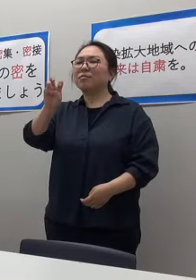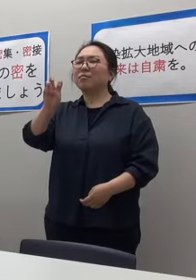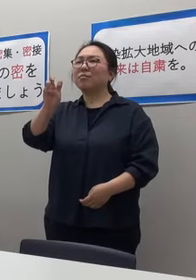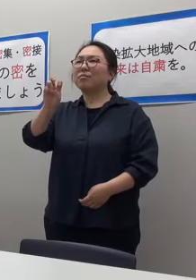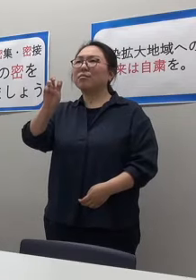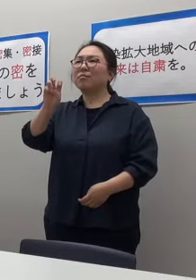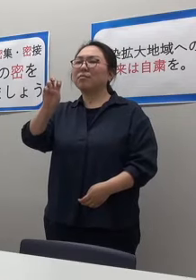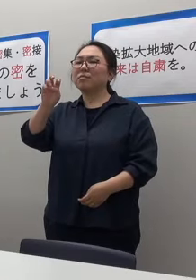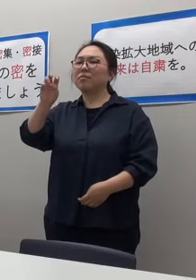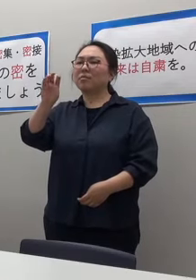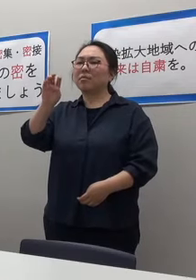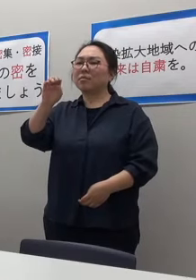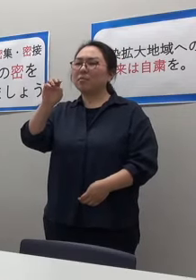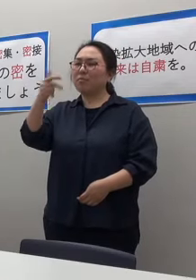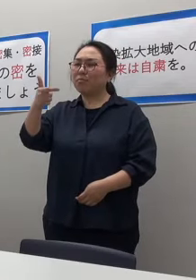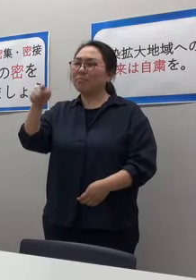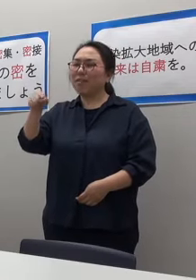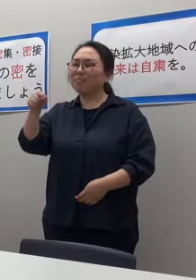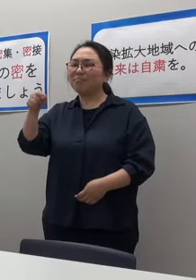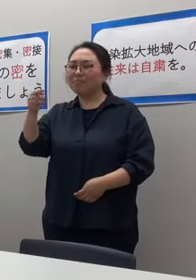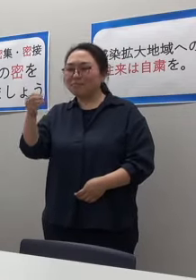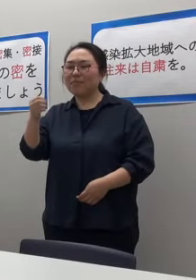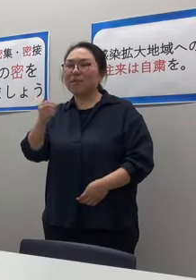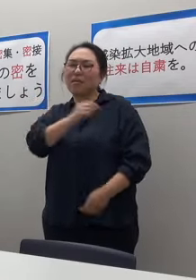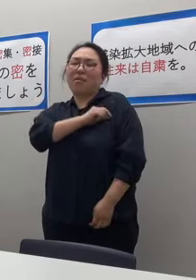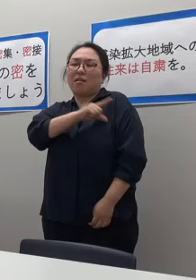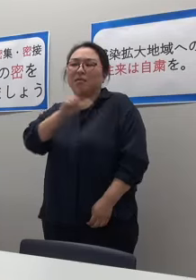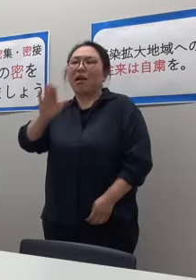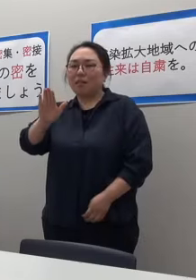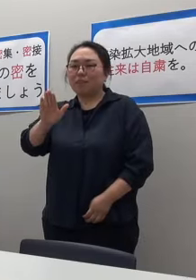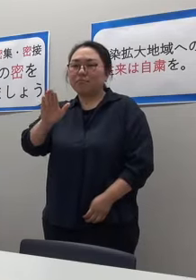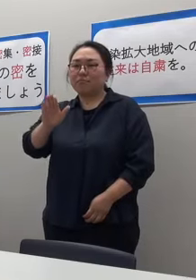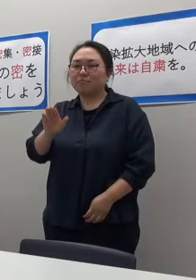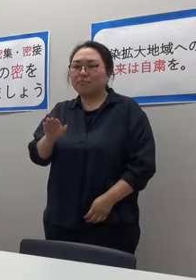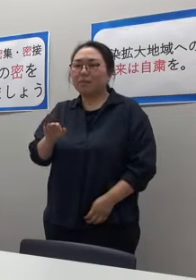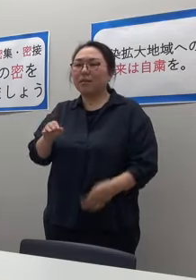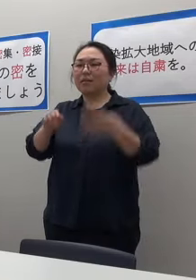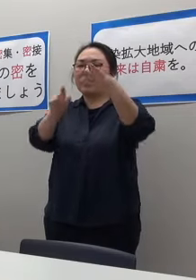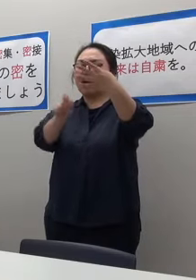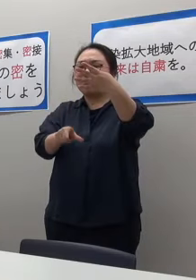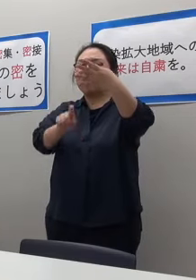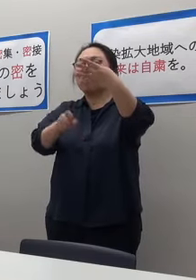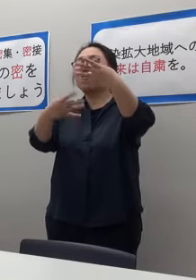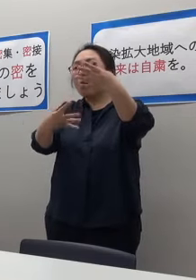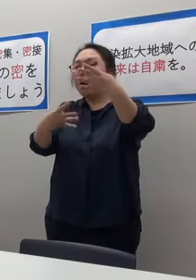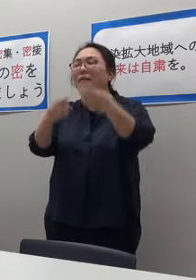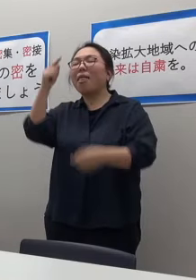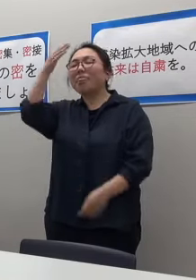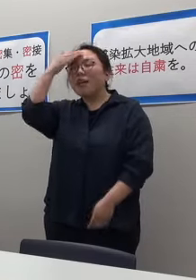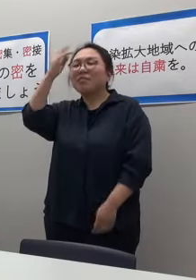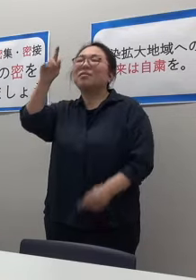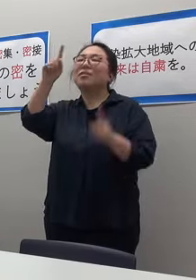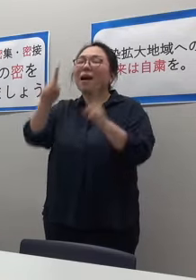ました。ここから自宅で療養しておりました。熱が下がったため4月14日は出勤しました。その後保健所の